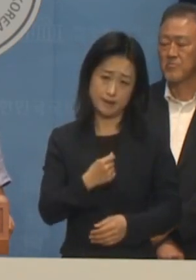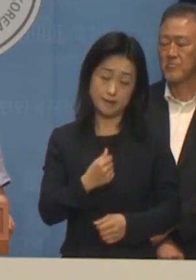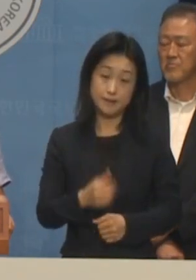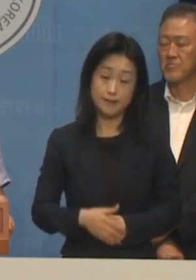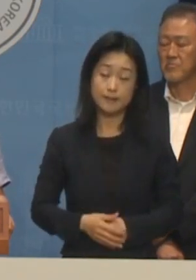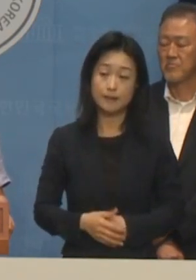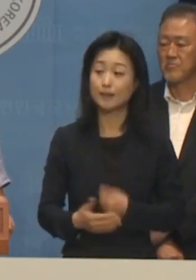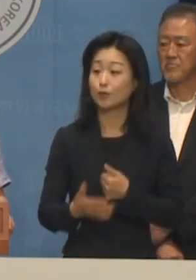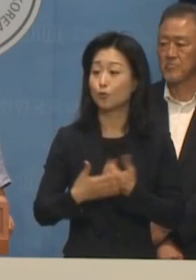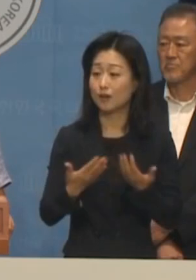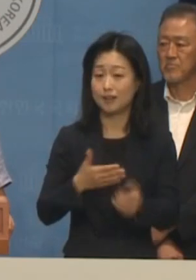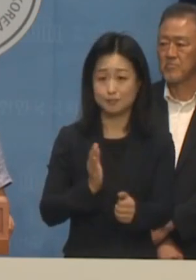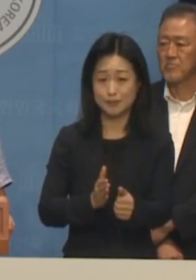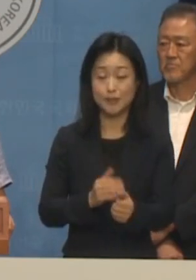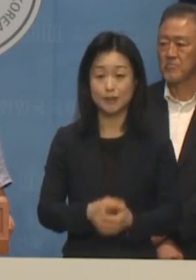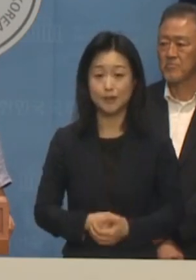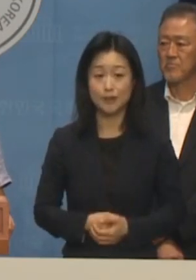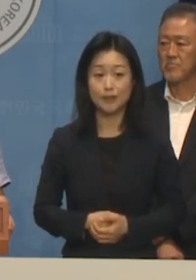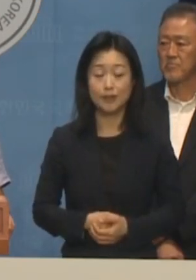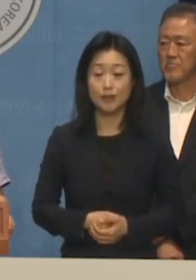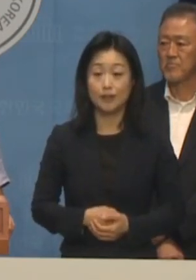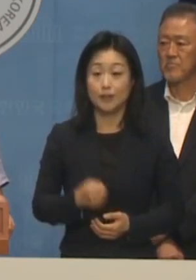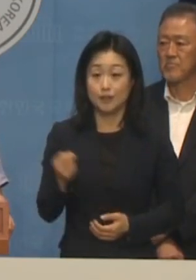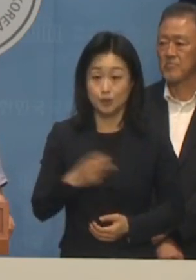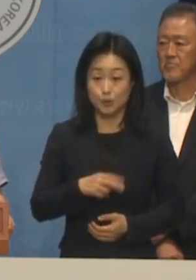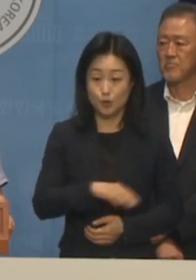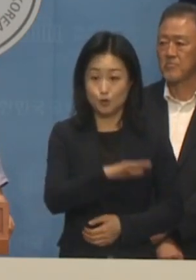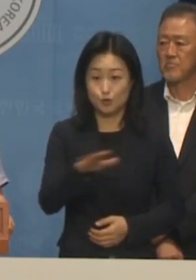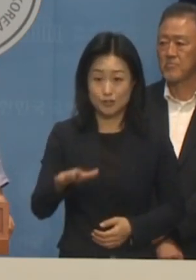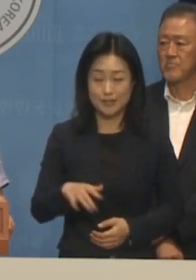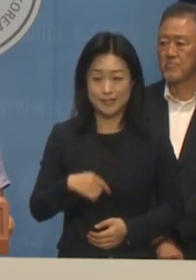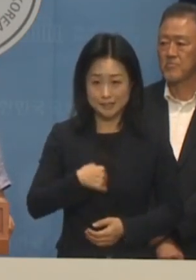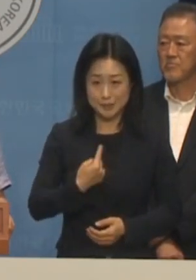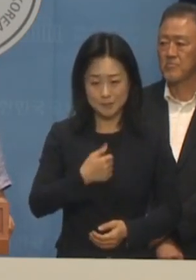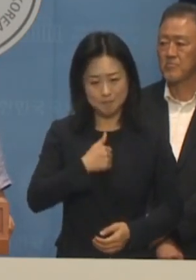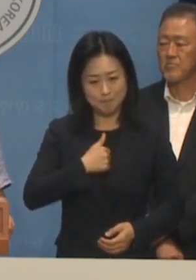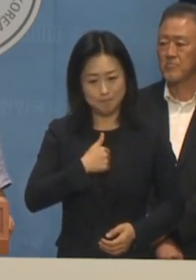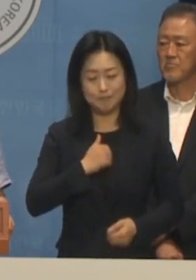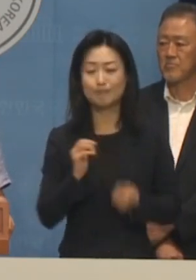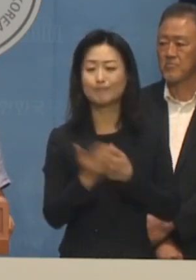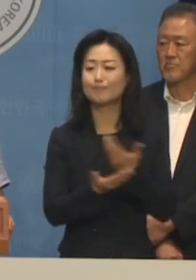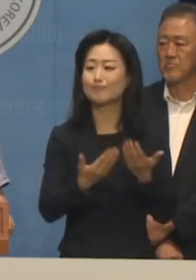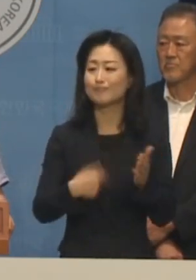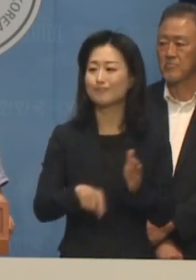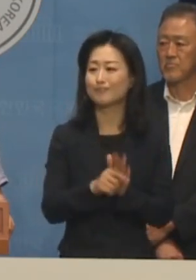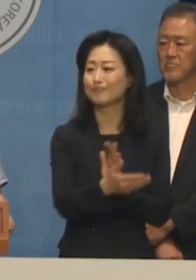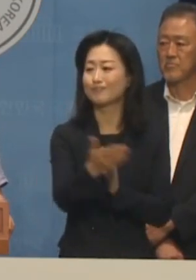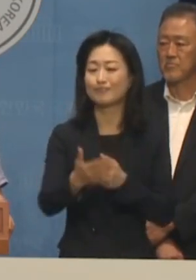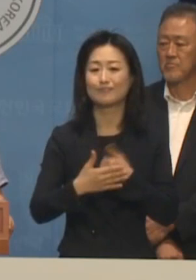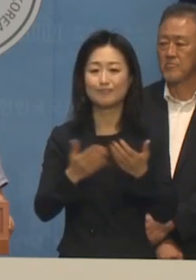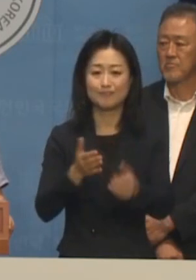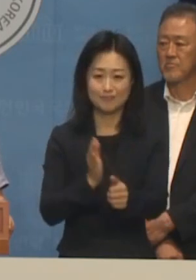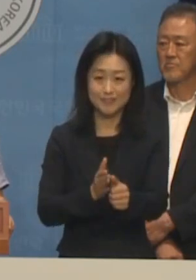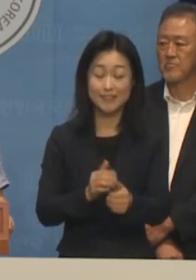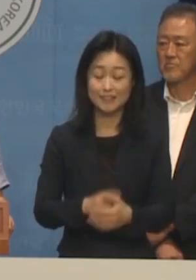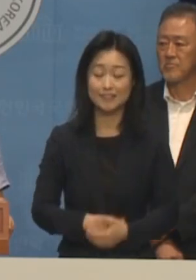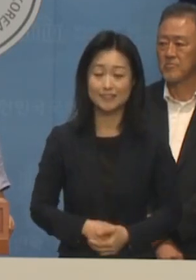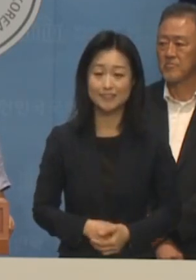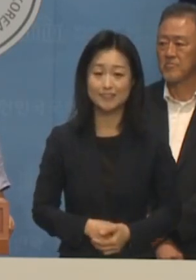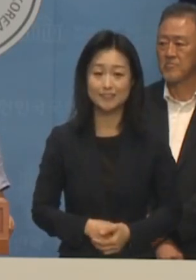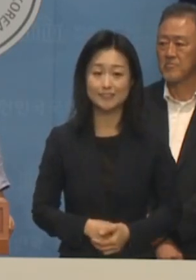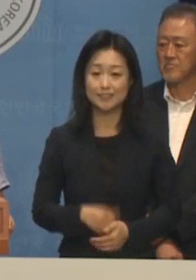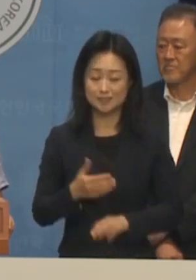실시하도록 도와주시고 또 우리 도민들의 자존을 지킬 수 있도록 함께 힘을 모아주시면